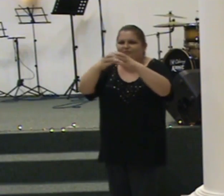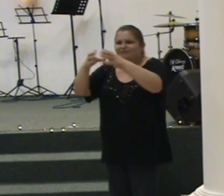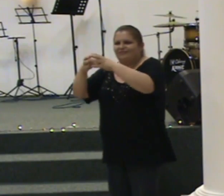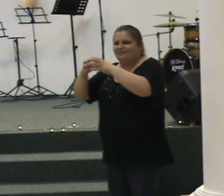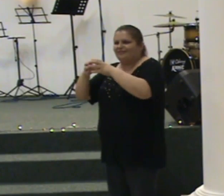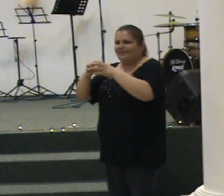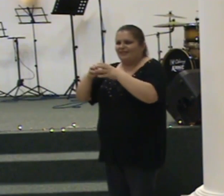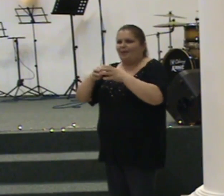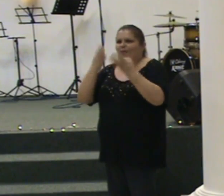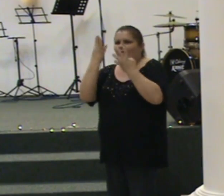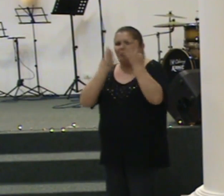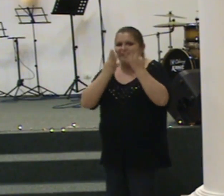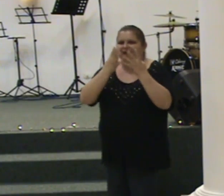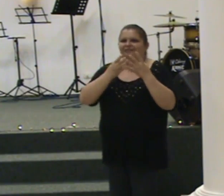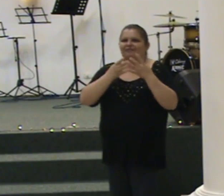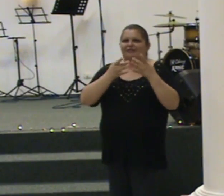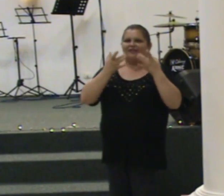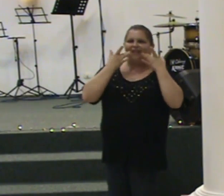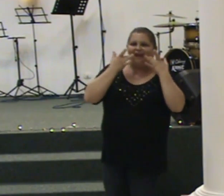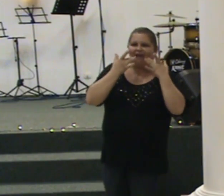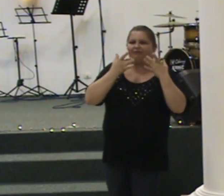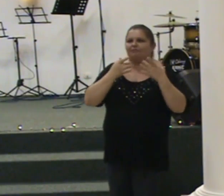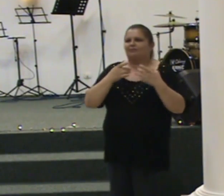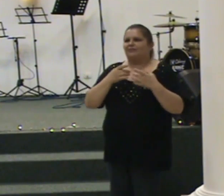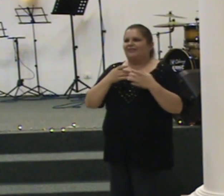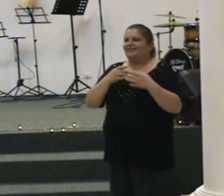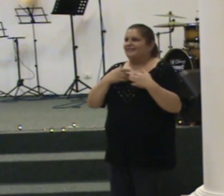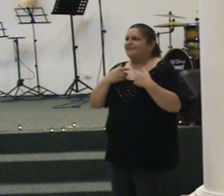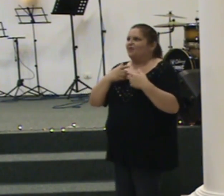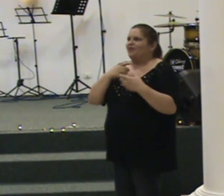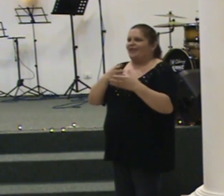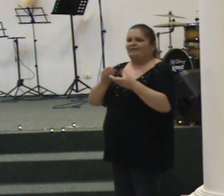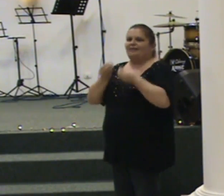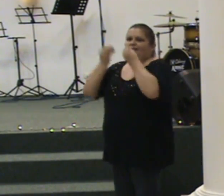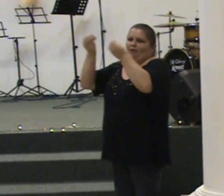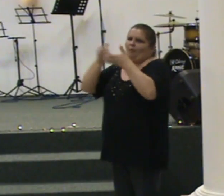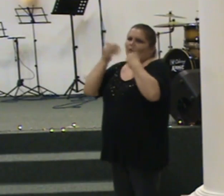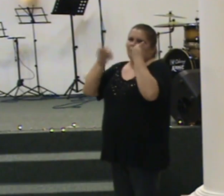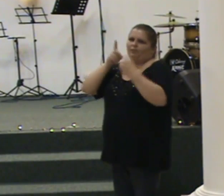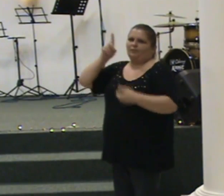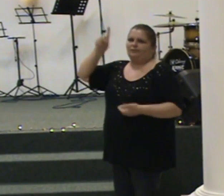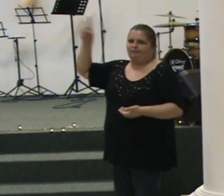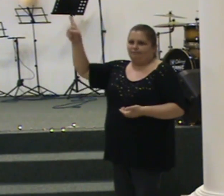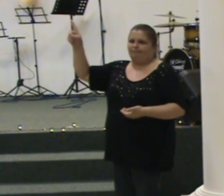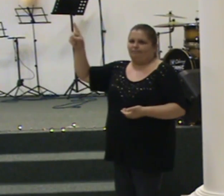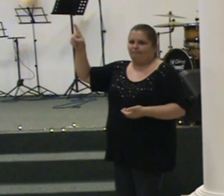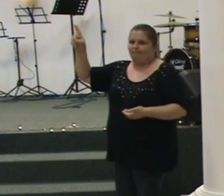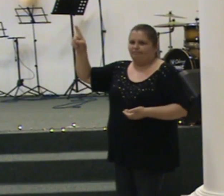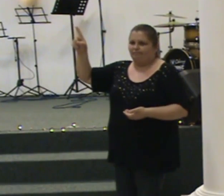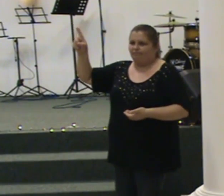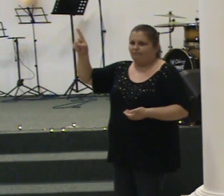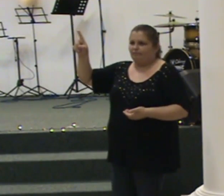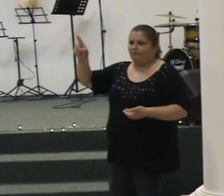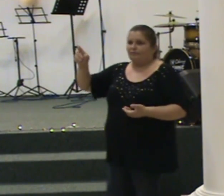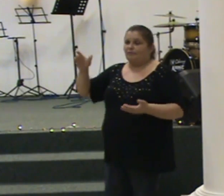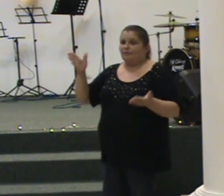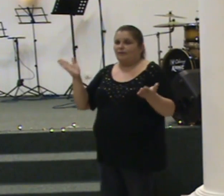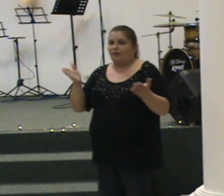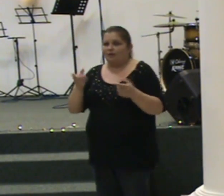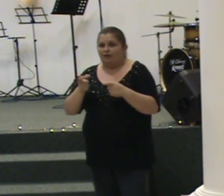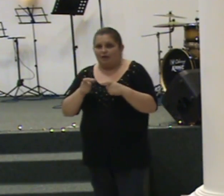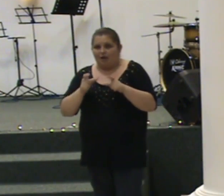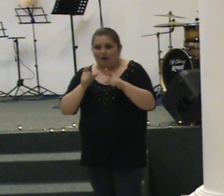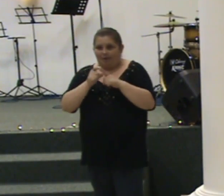para retribuir um pouquinho só de muito que Deus tem dado para nossas vidas. E a palavra que nós vamos ver aqui,